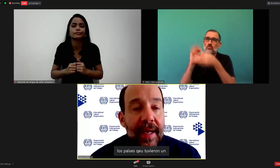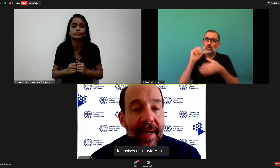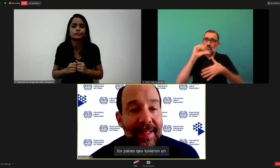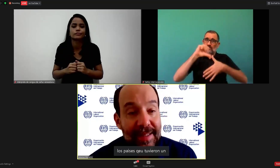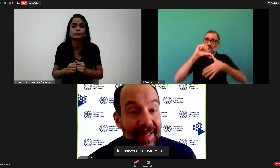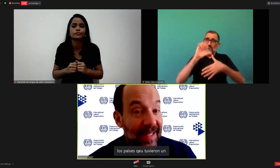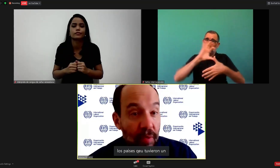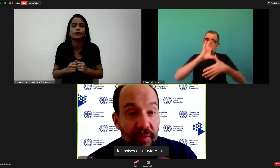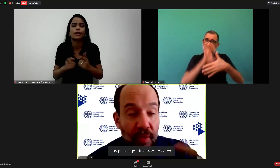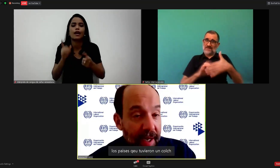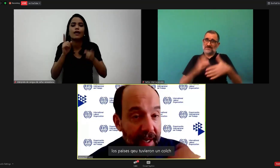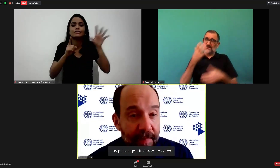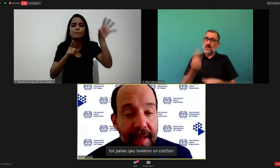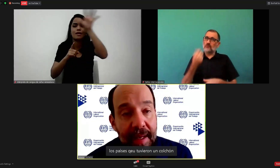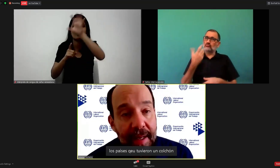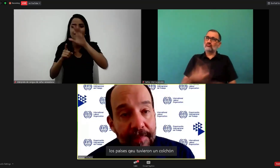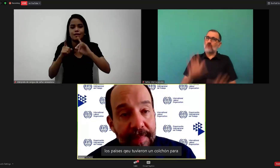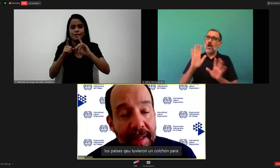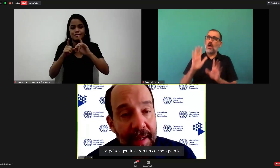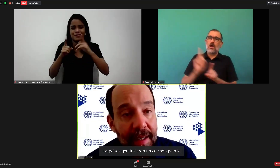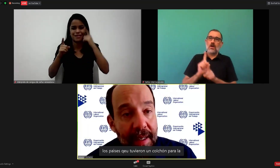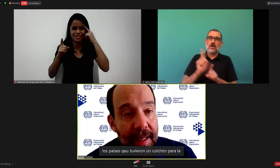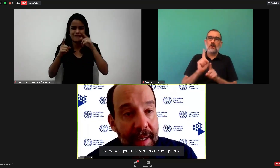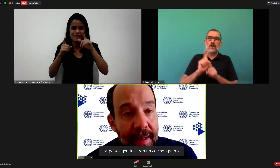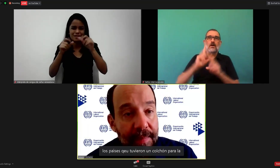que el sistema de salud